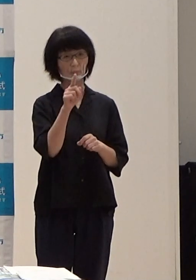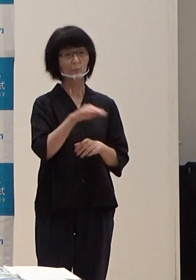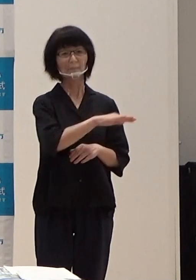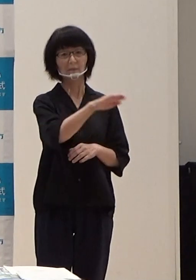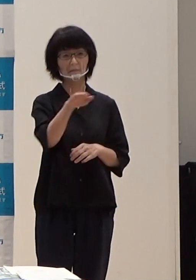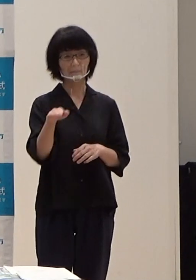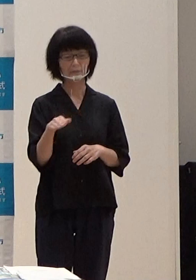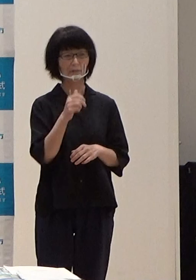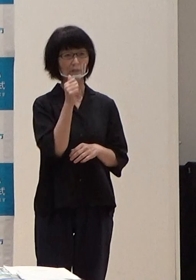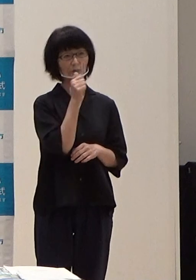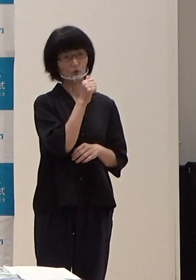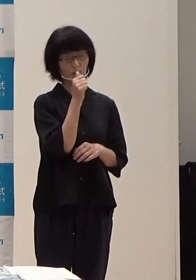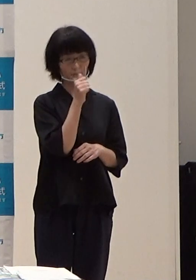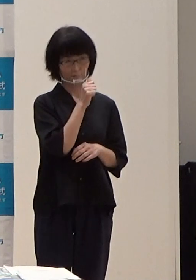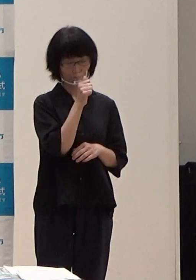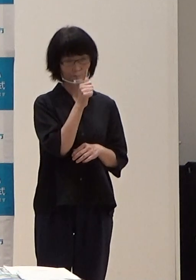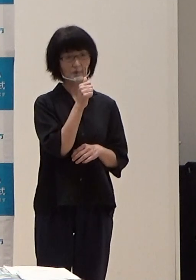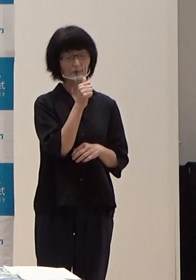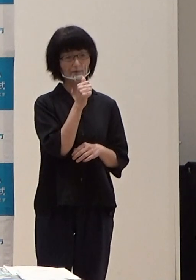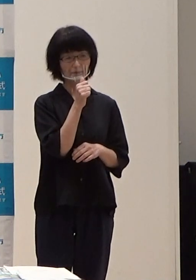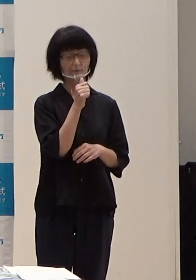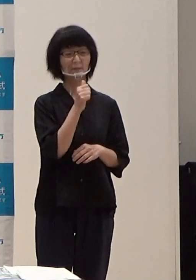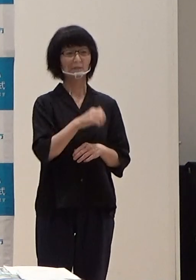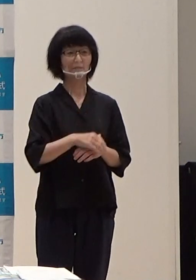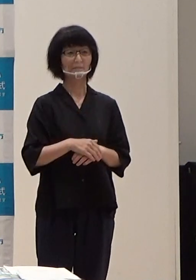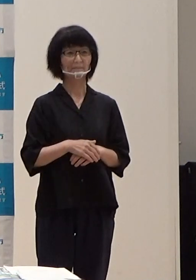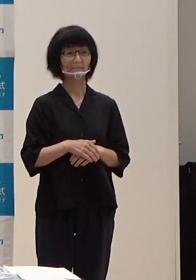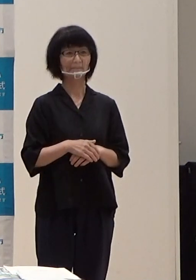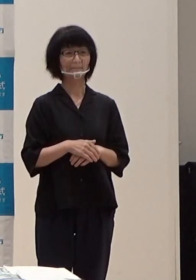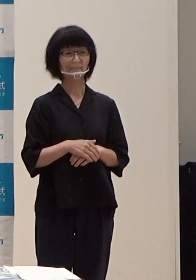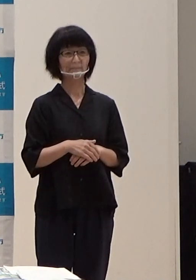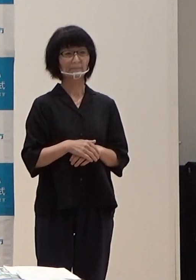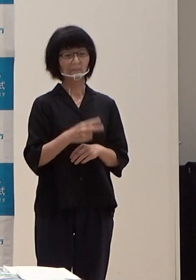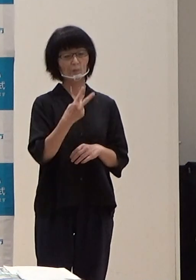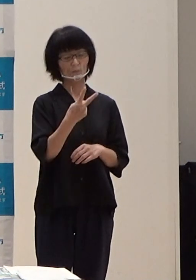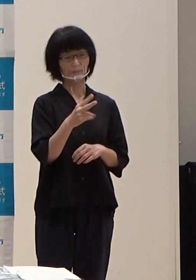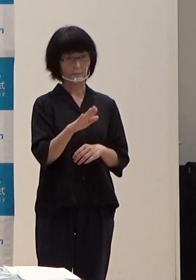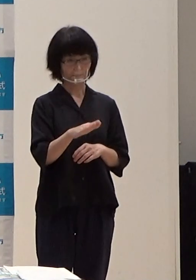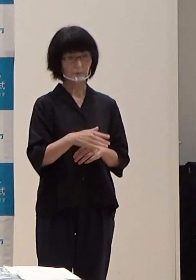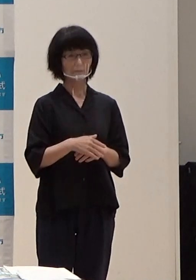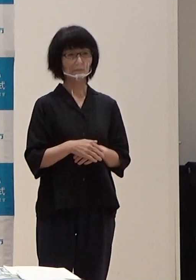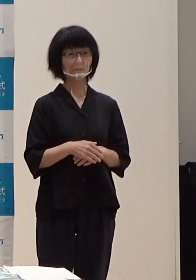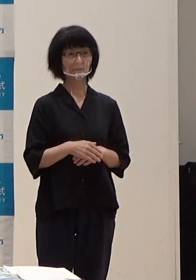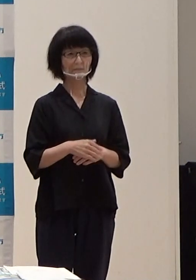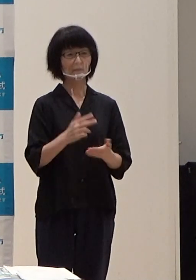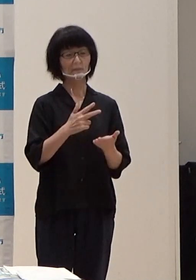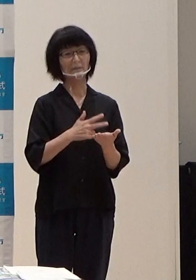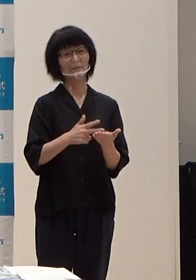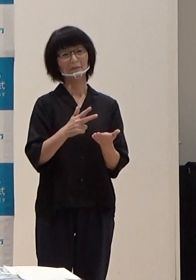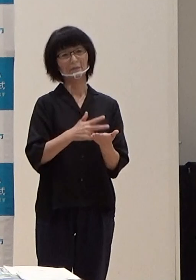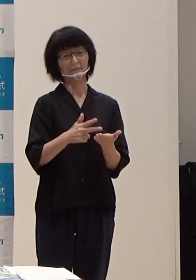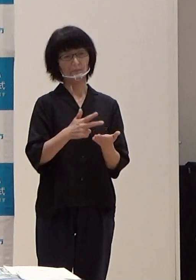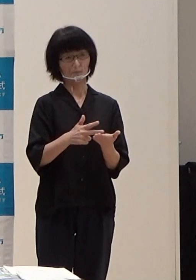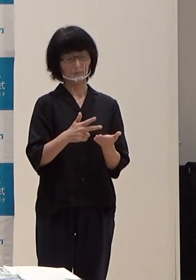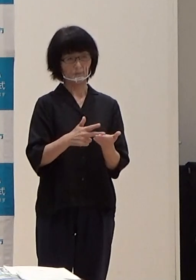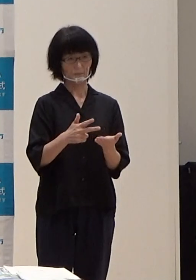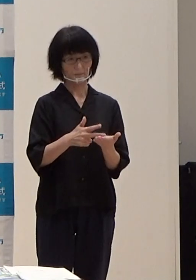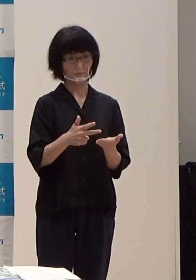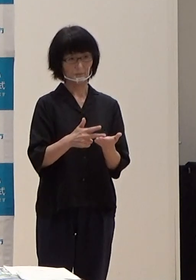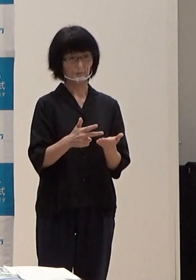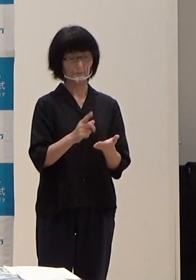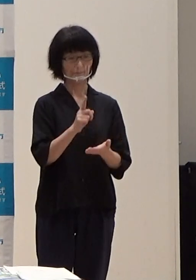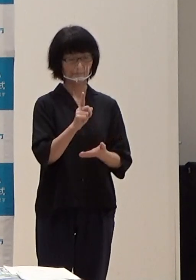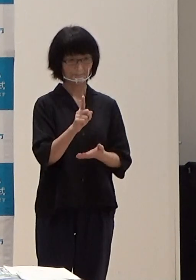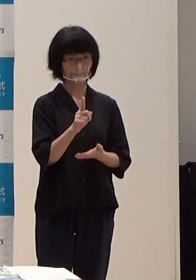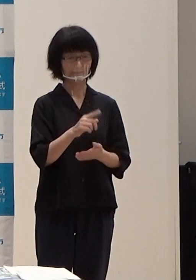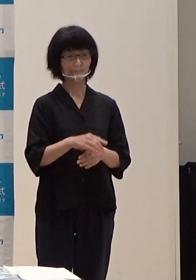ご紹介申し上げておいた方がいいというものが2つございまして、資料配布資料1ということでやっ